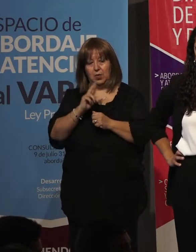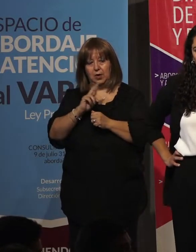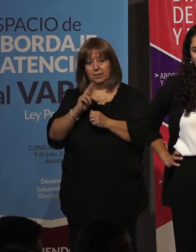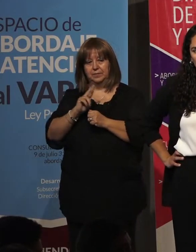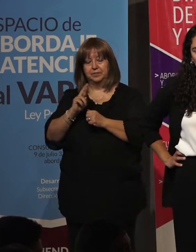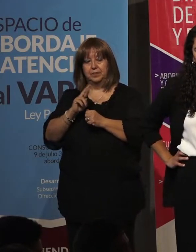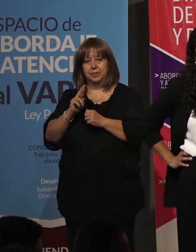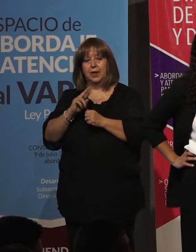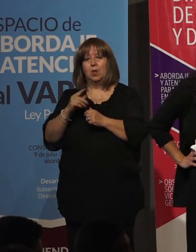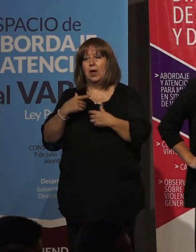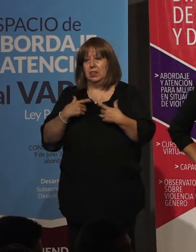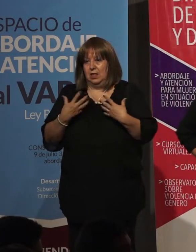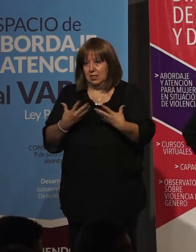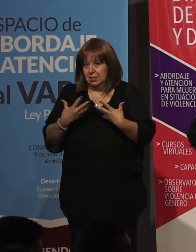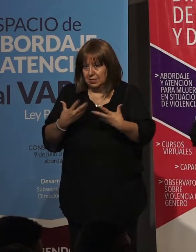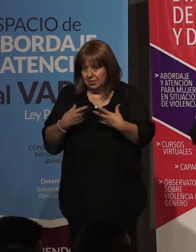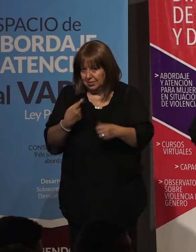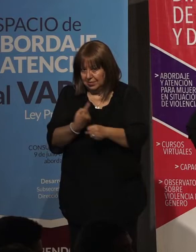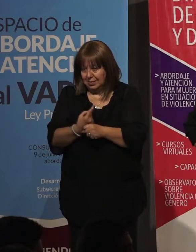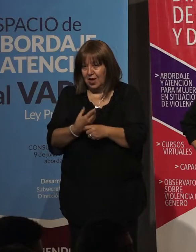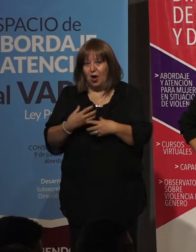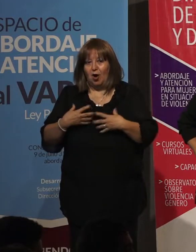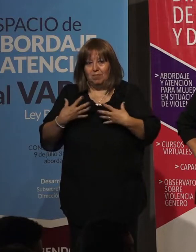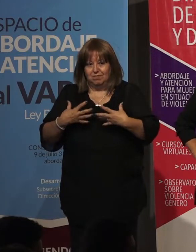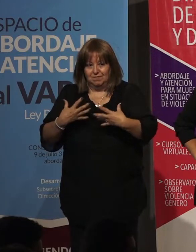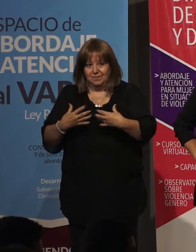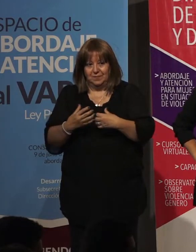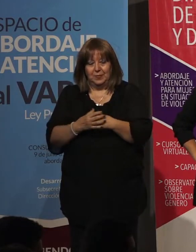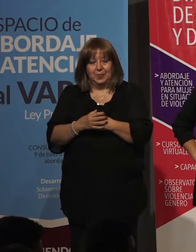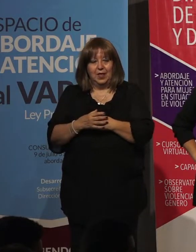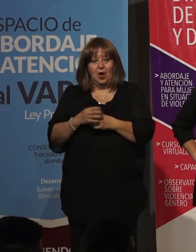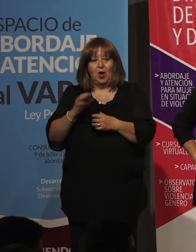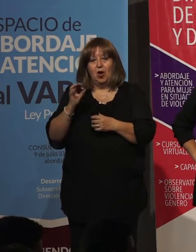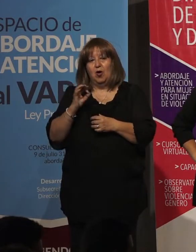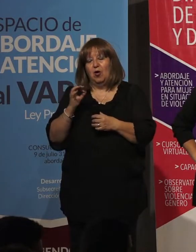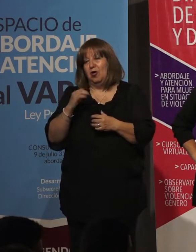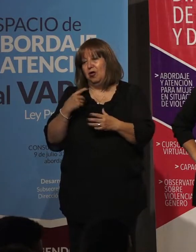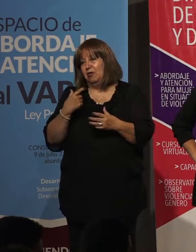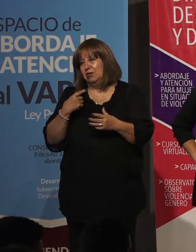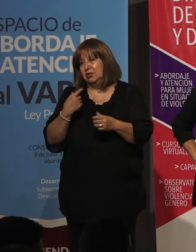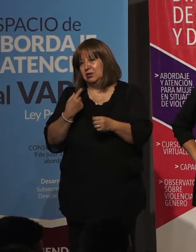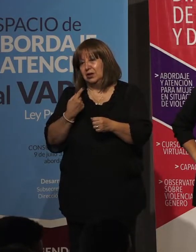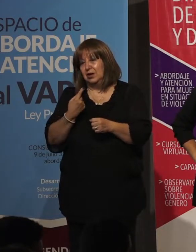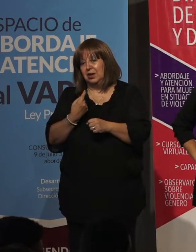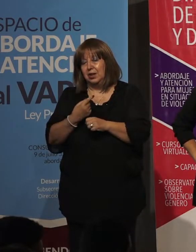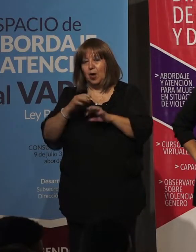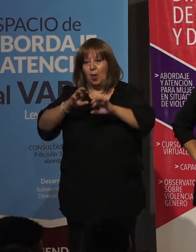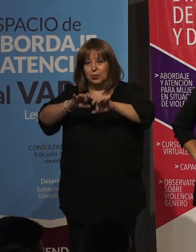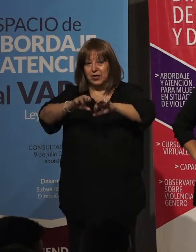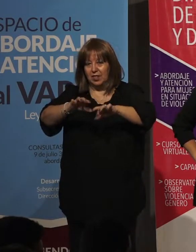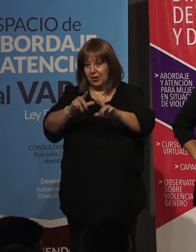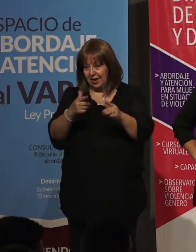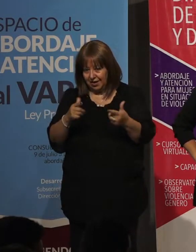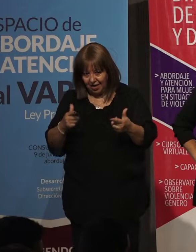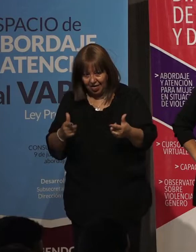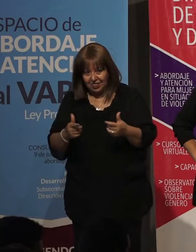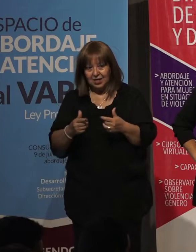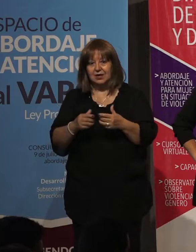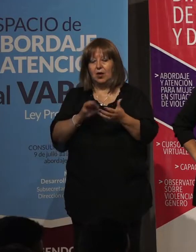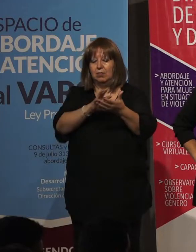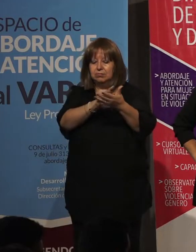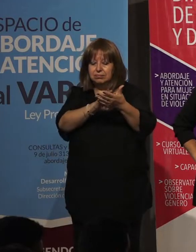cuando no se animan o no tienen la cercanía de a lo mejor de tener la computadora a